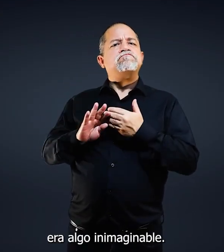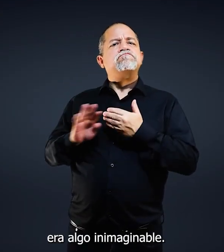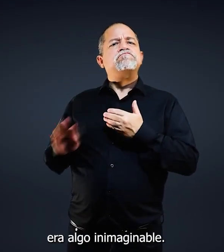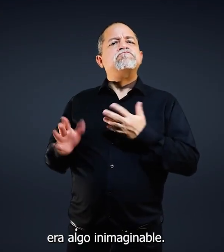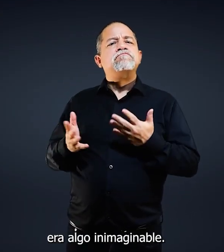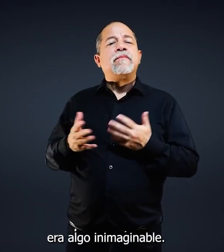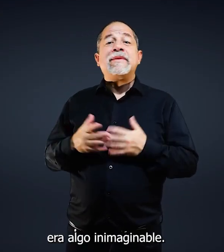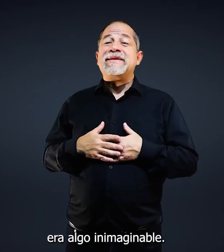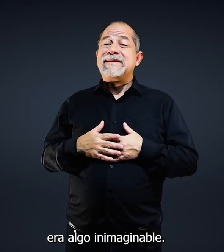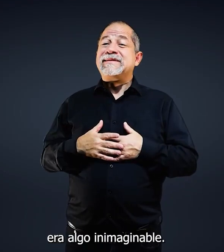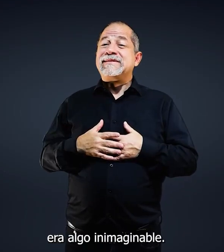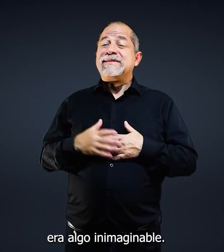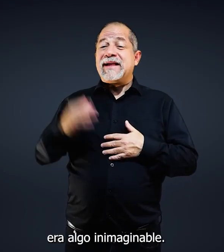inimaginable.